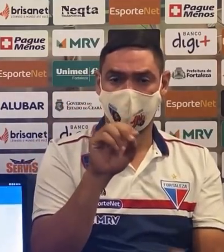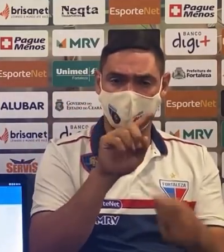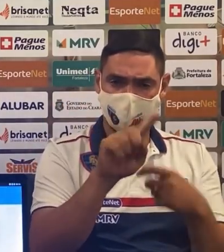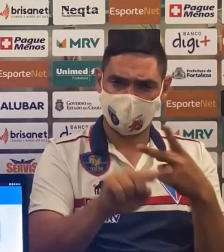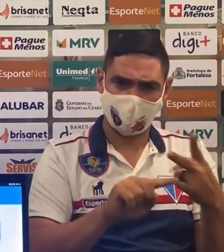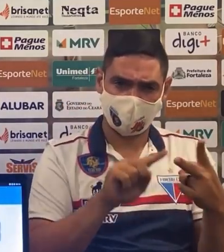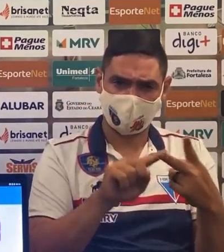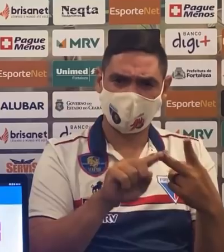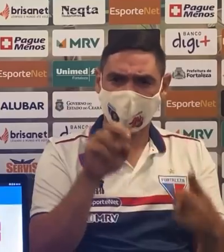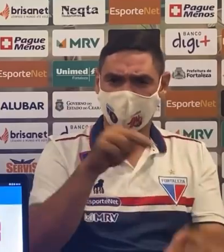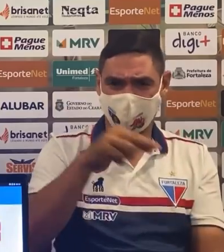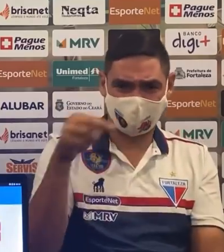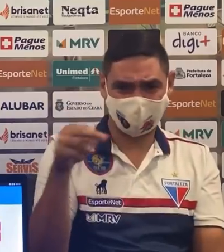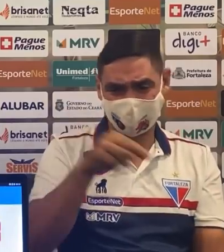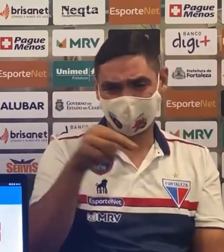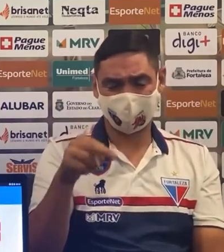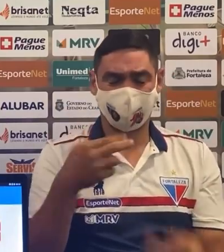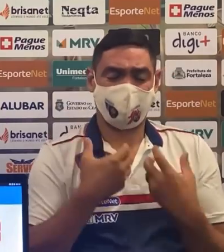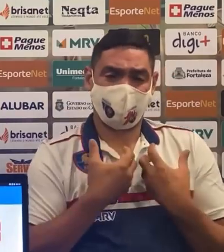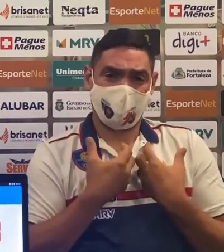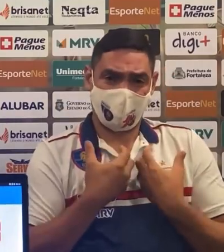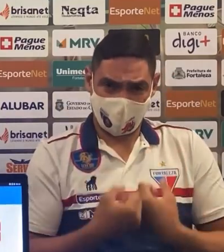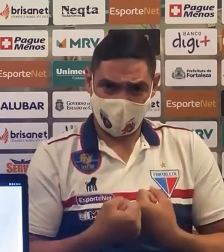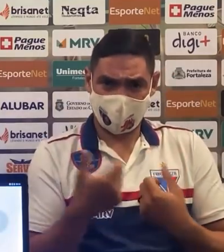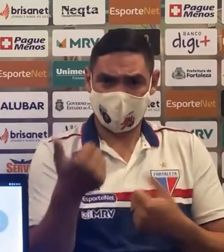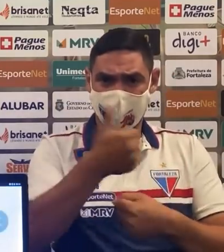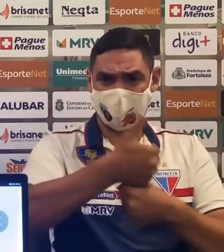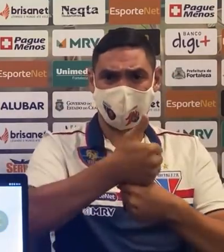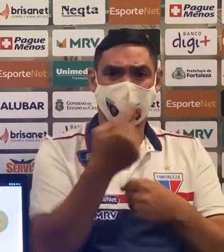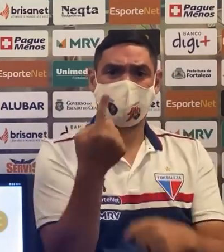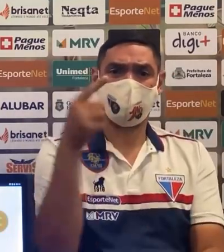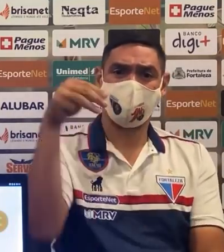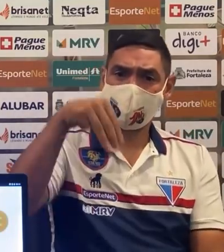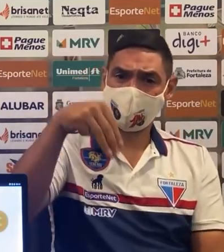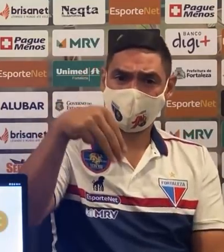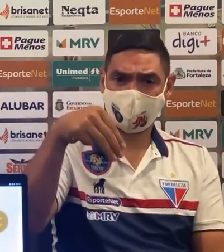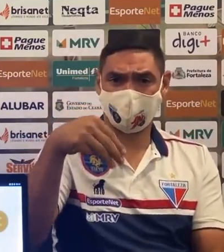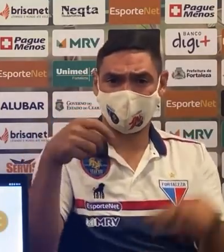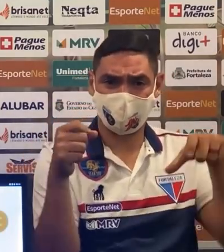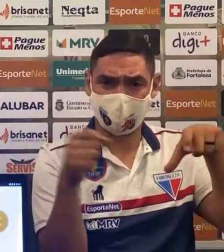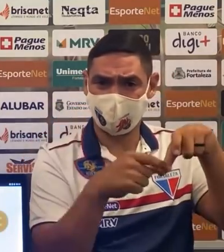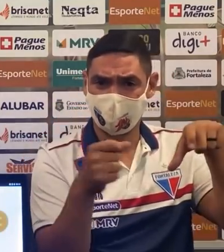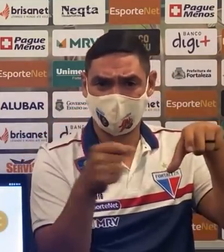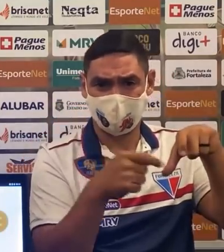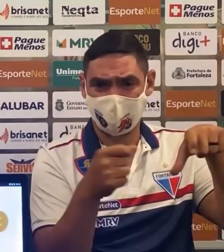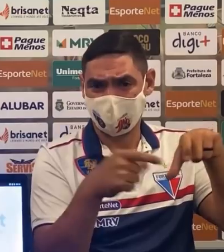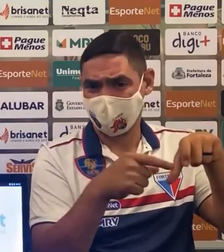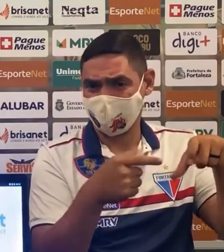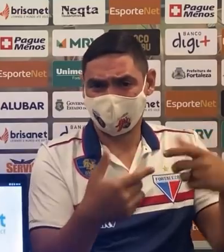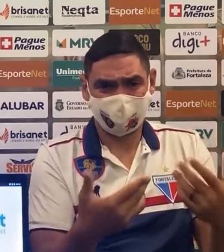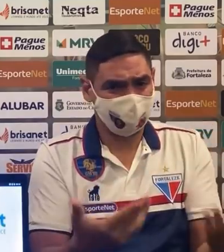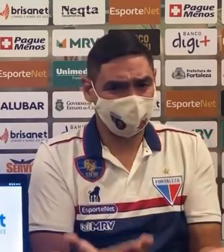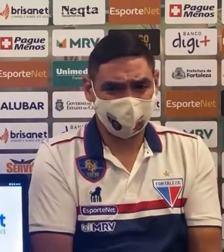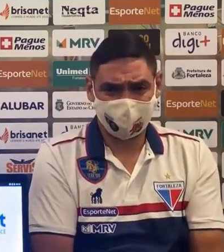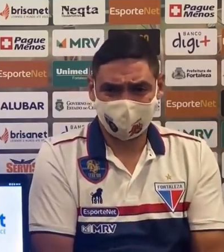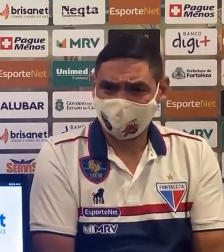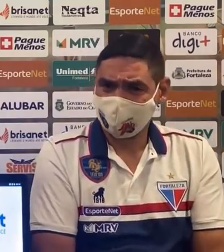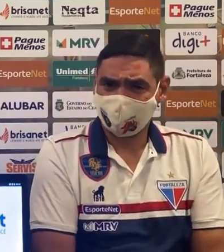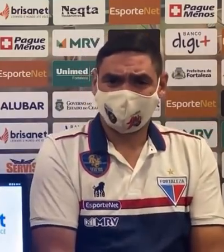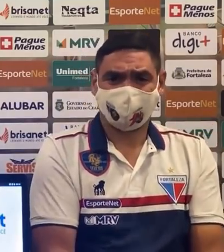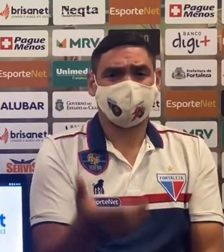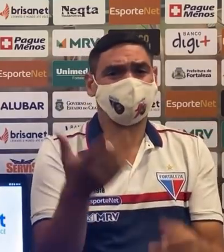tinha um aspecto físico, a gente tentou mexer. Aí você toma um gol com um minuto, em uma jogada que foi cantada durante a